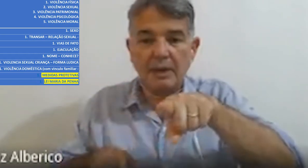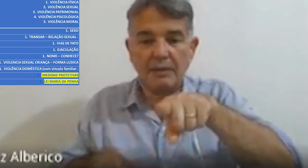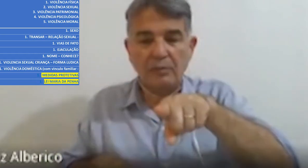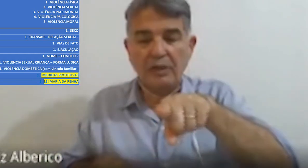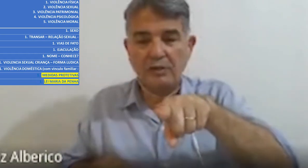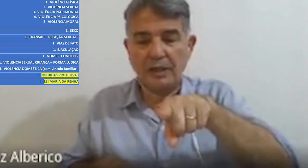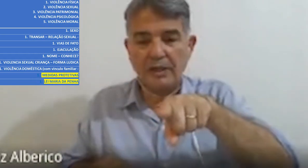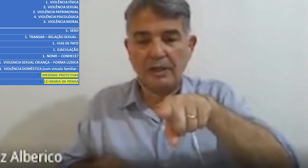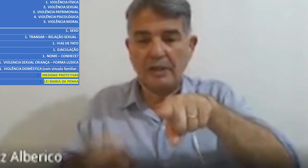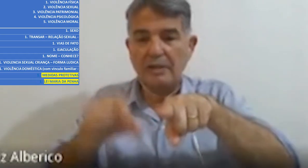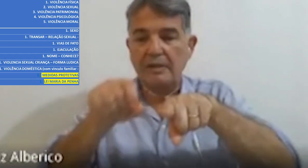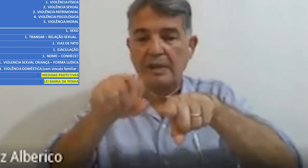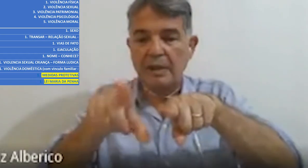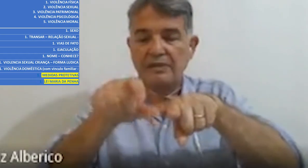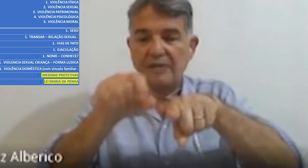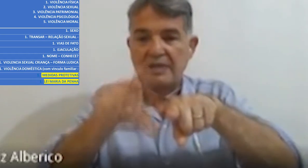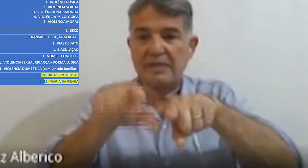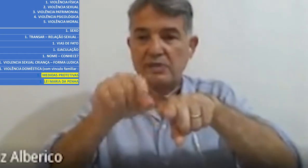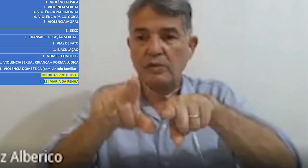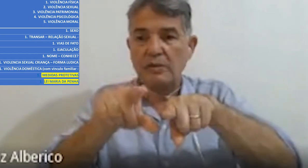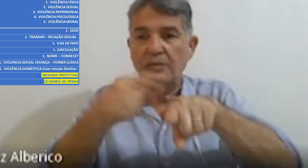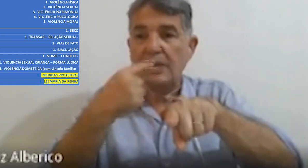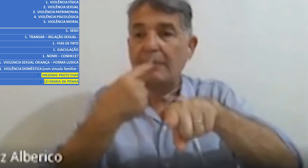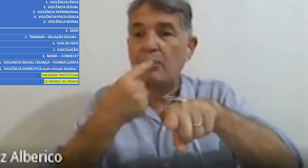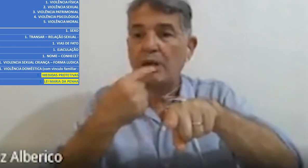Tá? O dedo está aqui, esse faz isso, e a boca